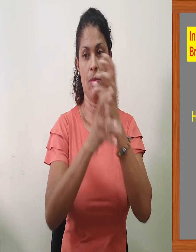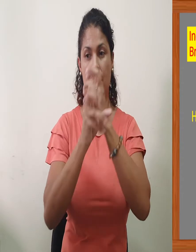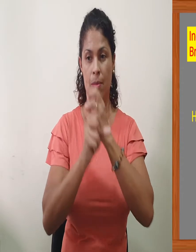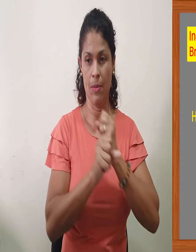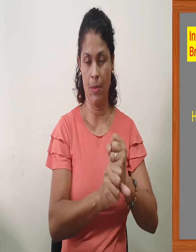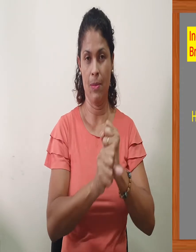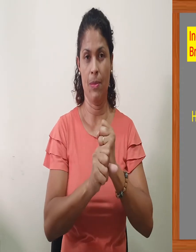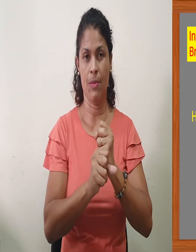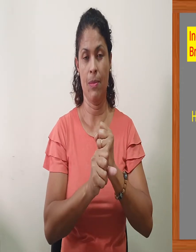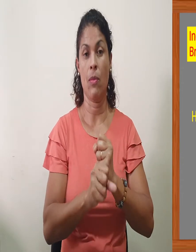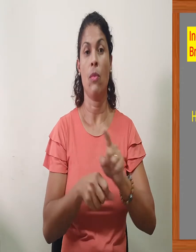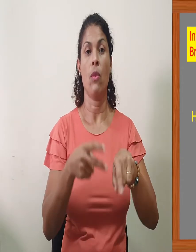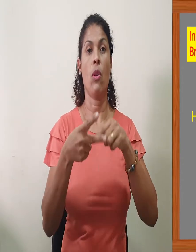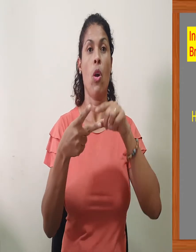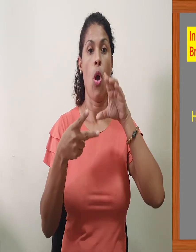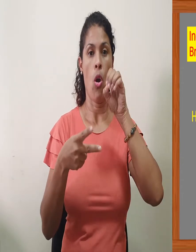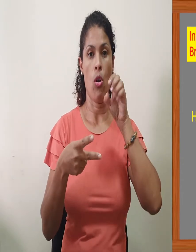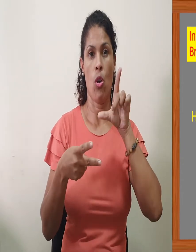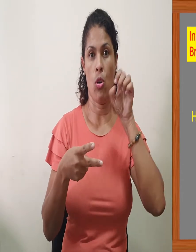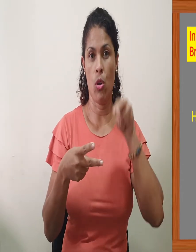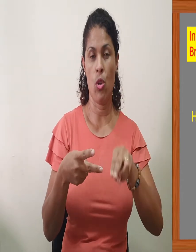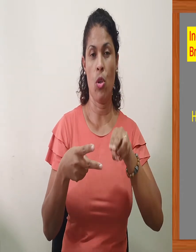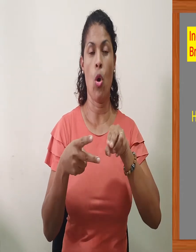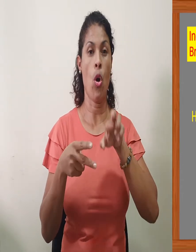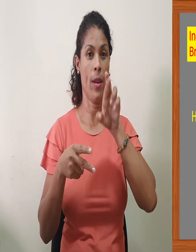65.840 novos casos, o que corresponde a